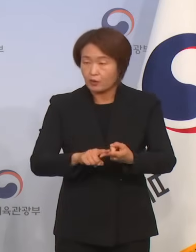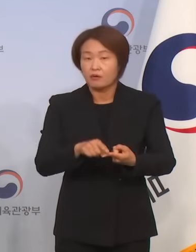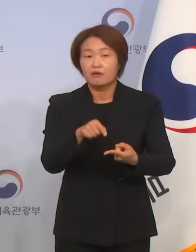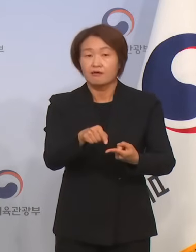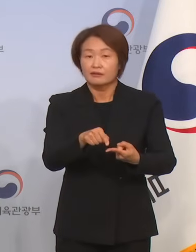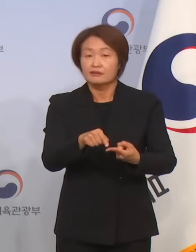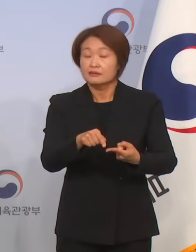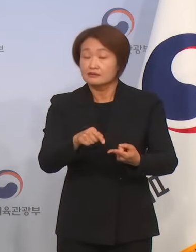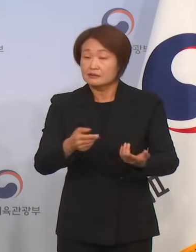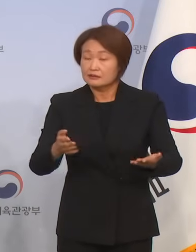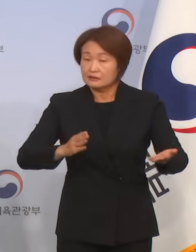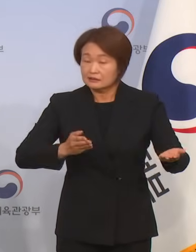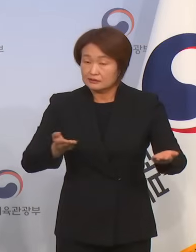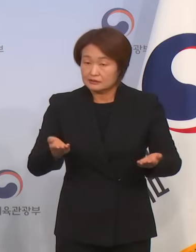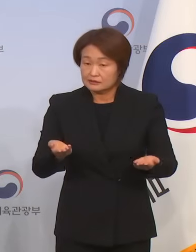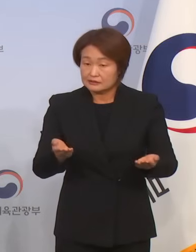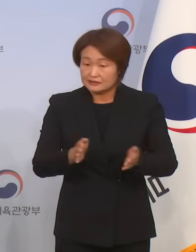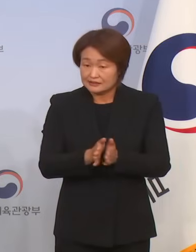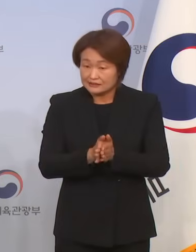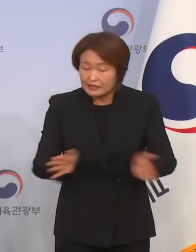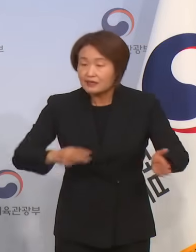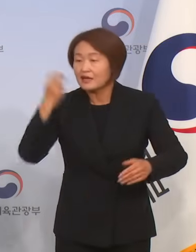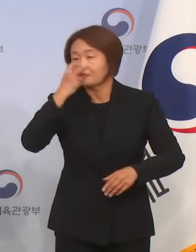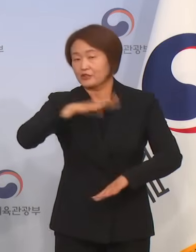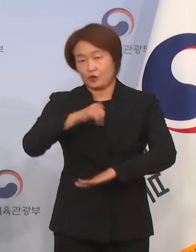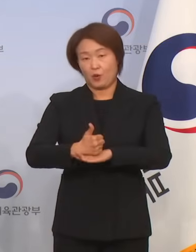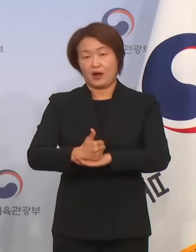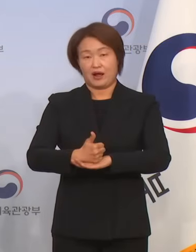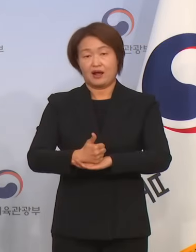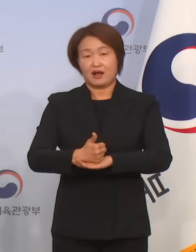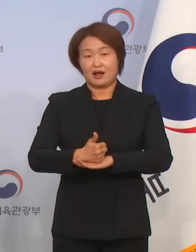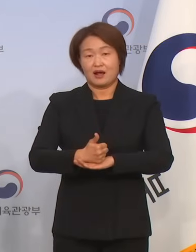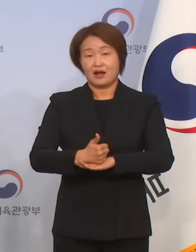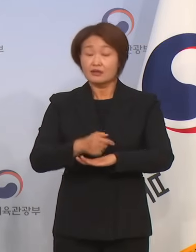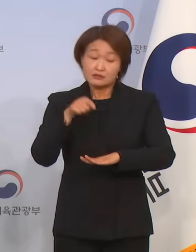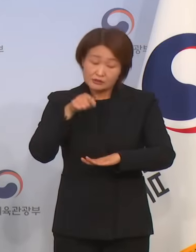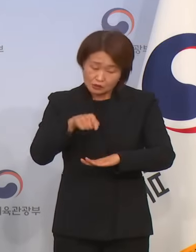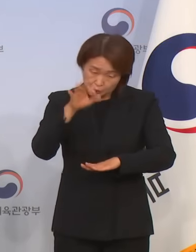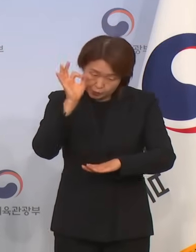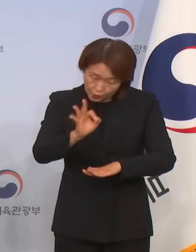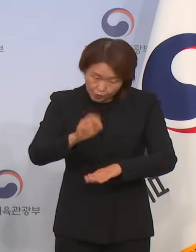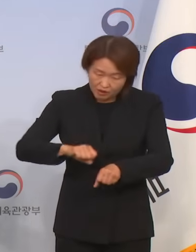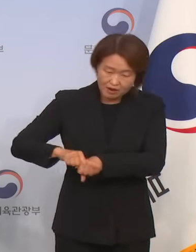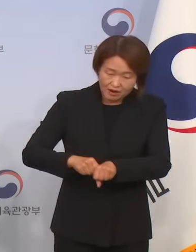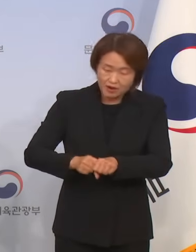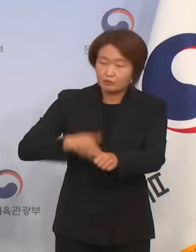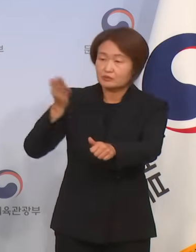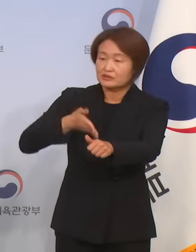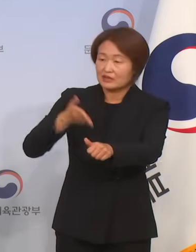법률에 따라서 시행한 감사입니다. 그래서 그 감사 결과 징계를 요구하는 것이기 때문에 그런